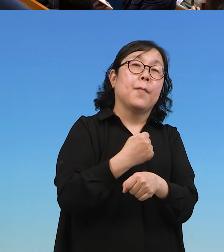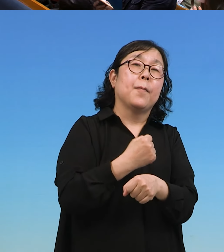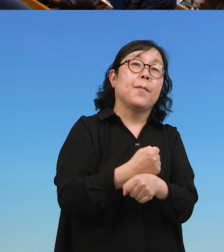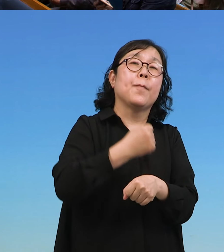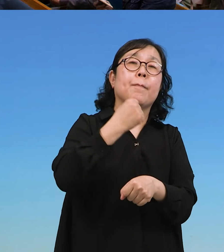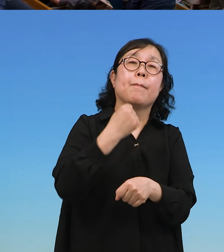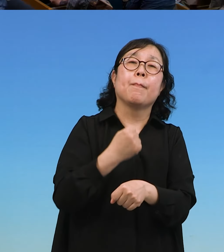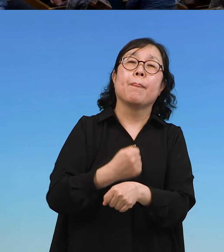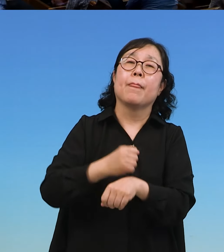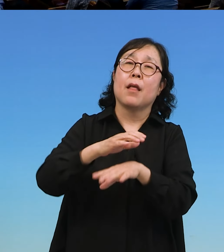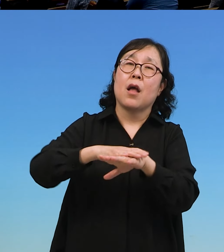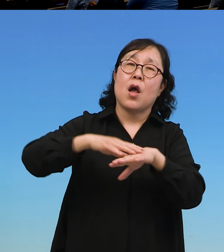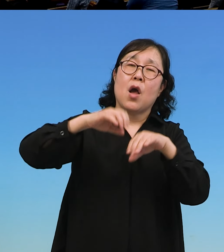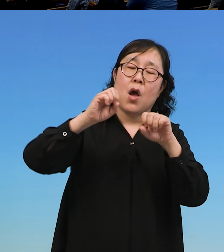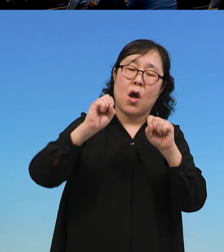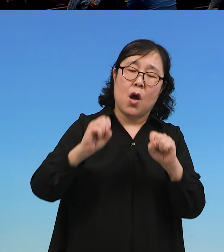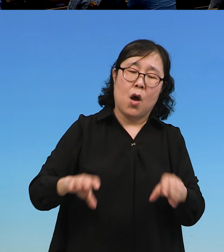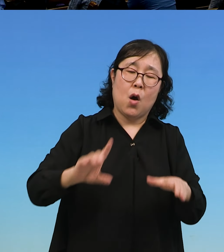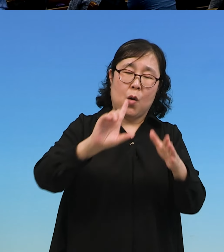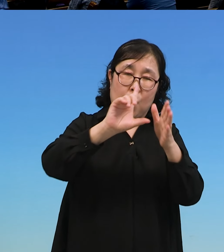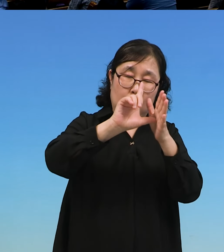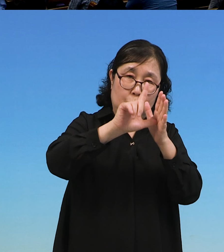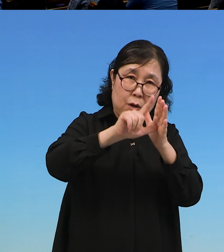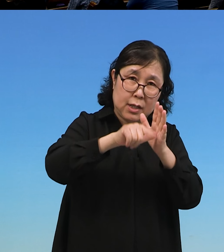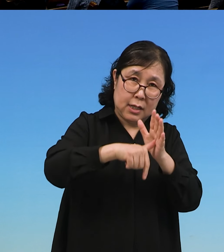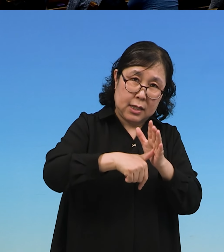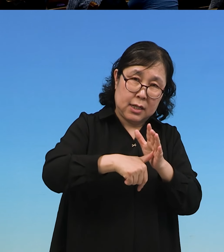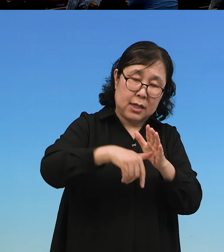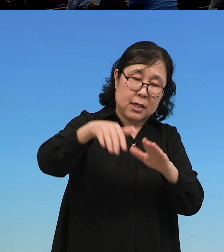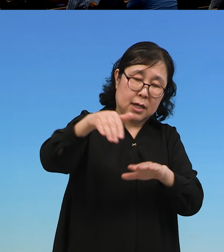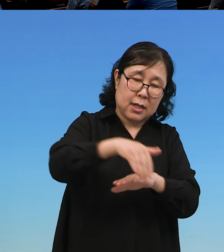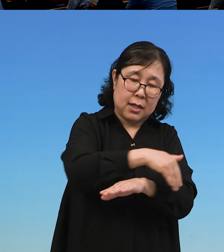허무한 시절 지날 때,